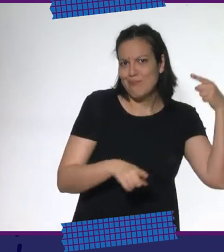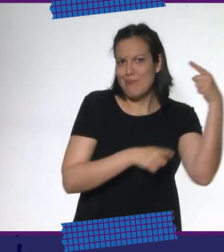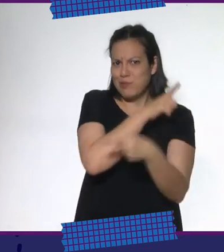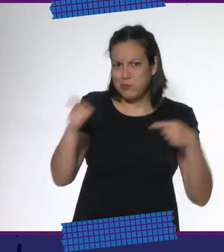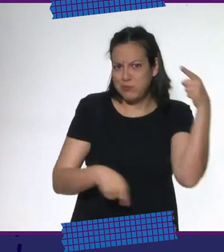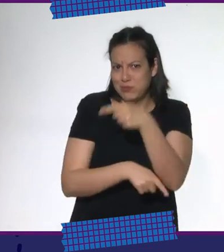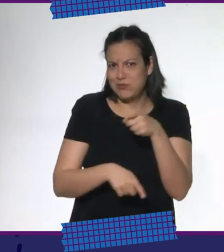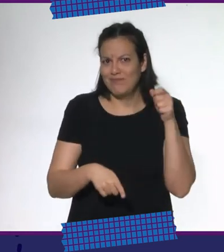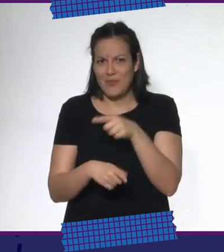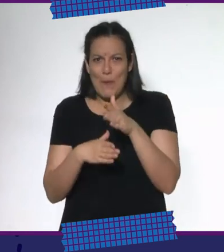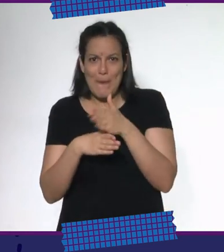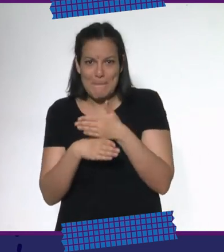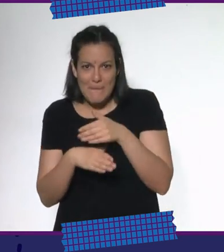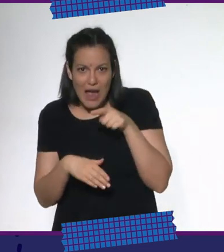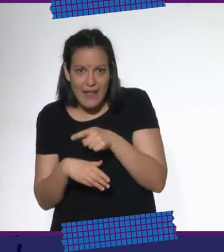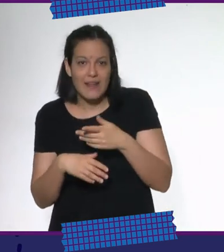enojo y frustración sobre su pareja,